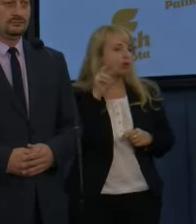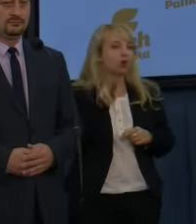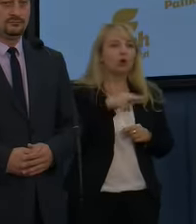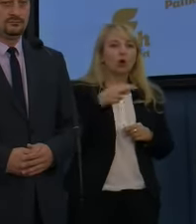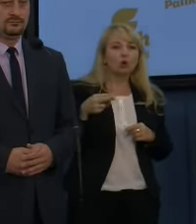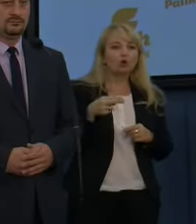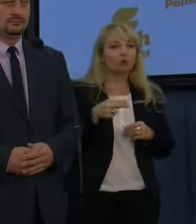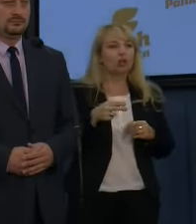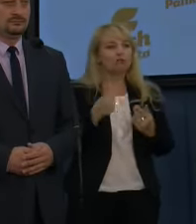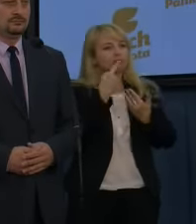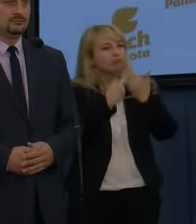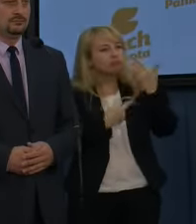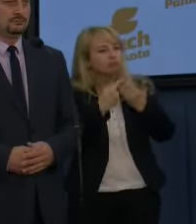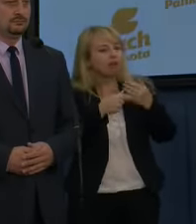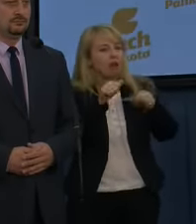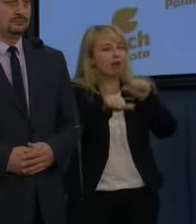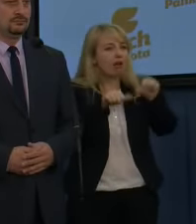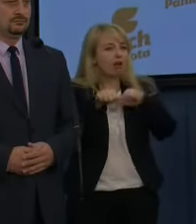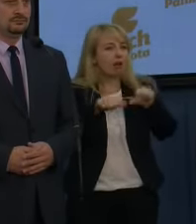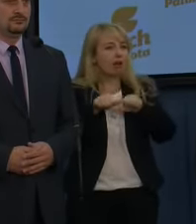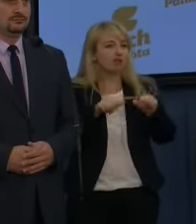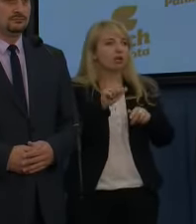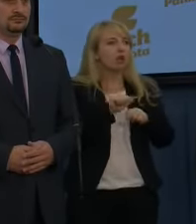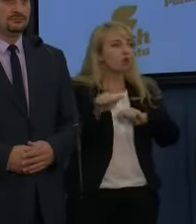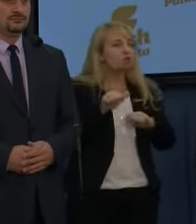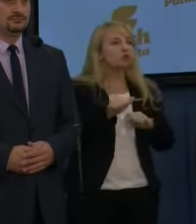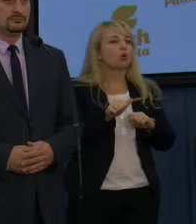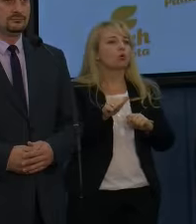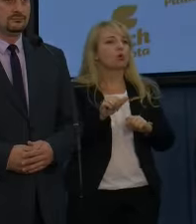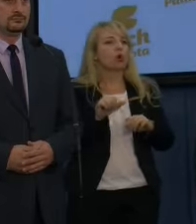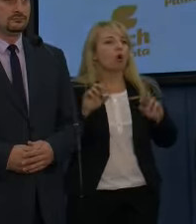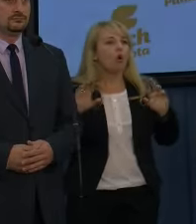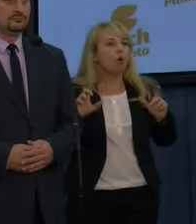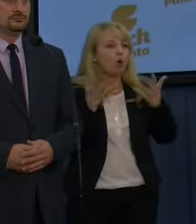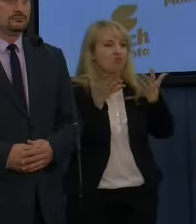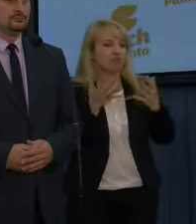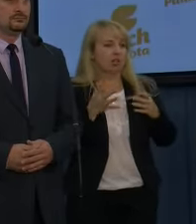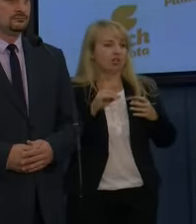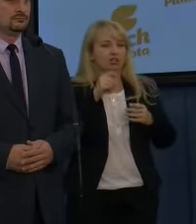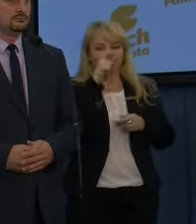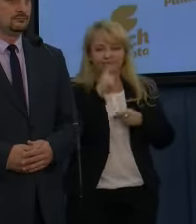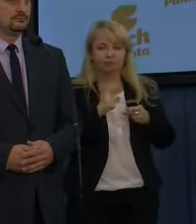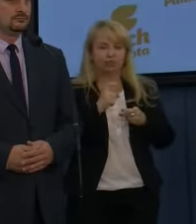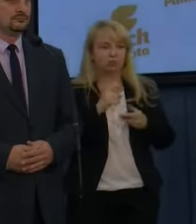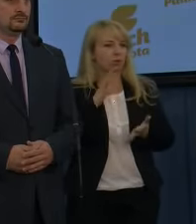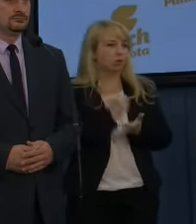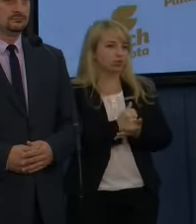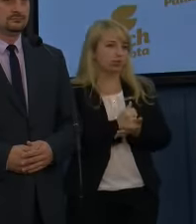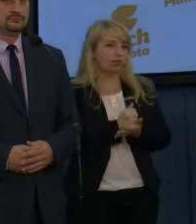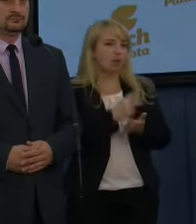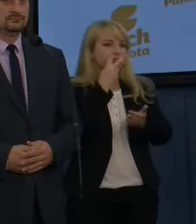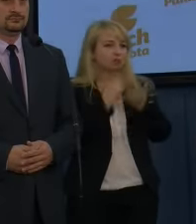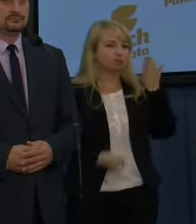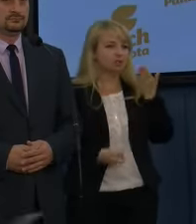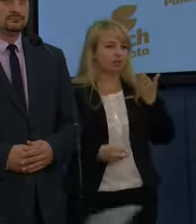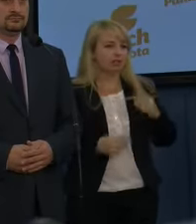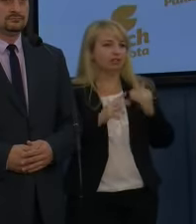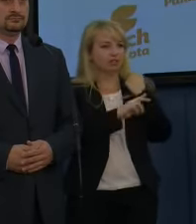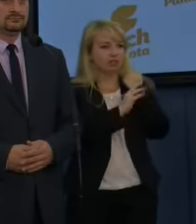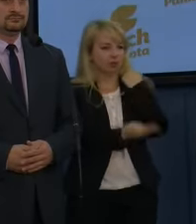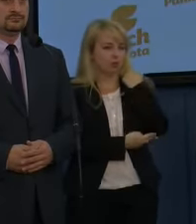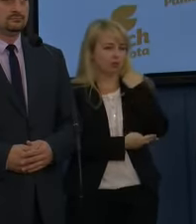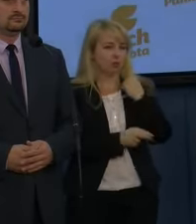które od lat, tak powiem, są ofiarami złego ustawodawstwa dotyczącego przerywania ciąży. I ruch